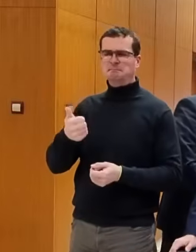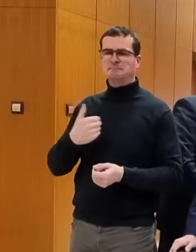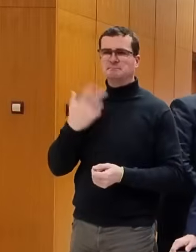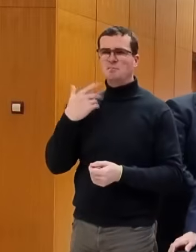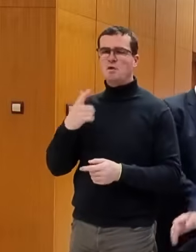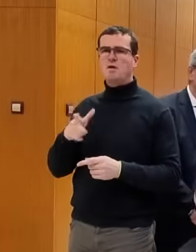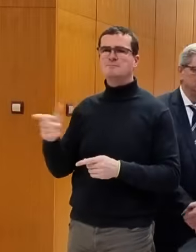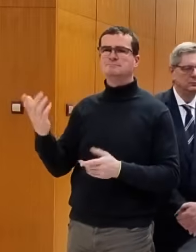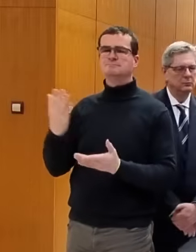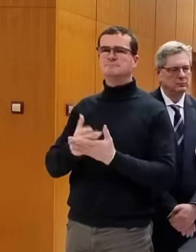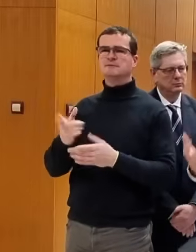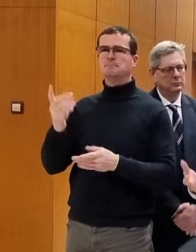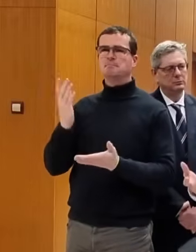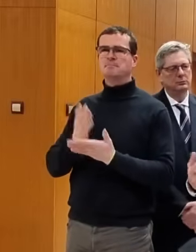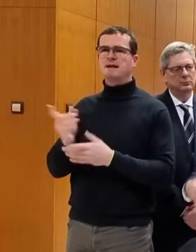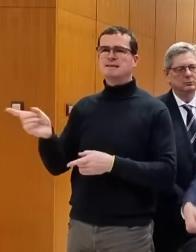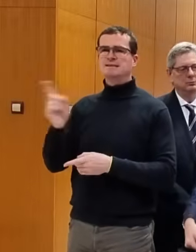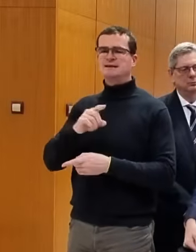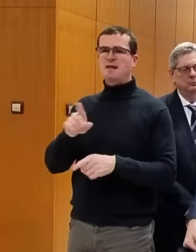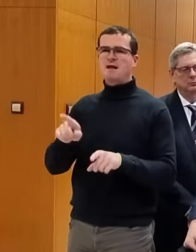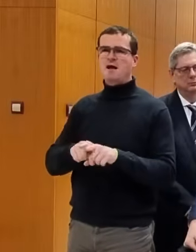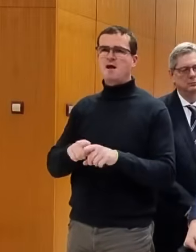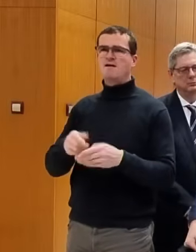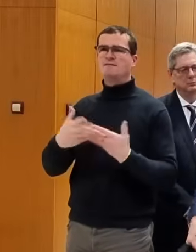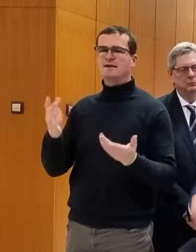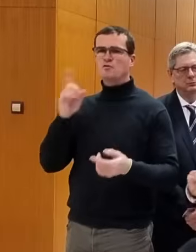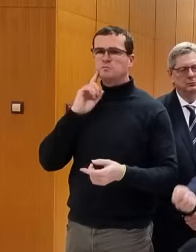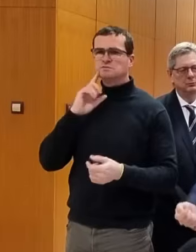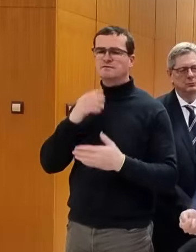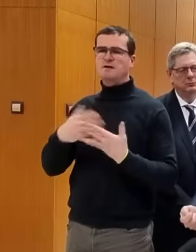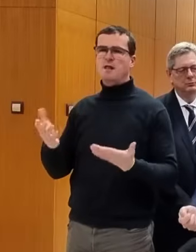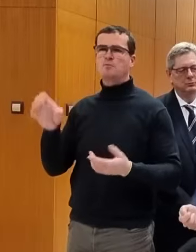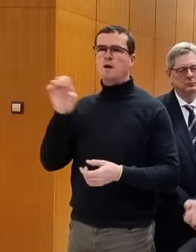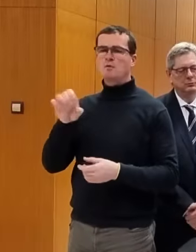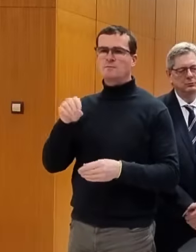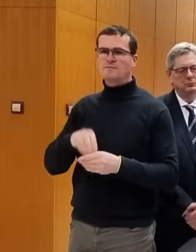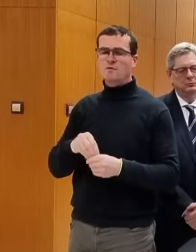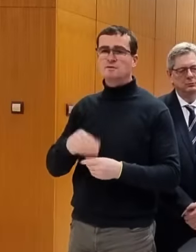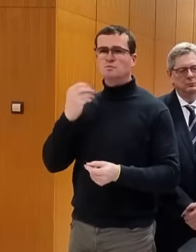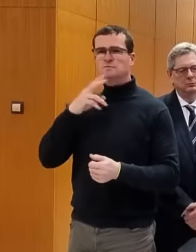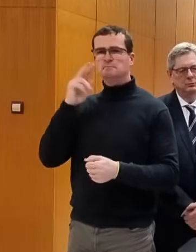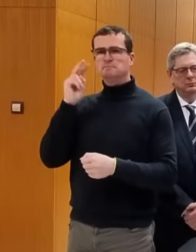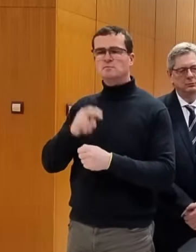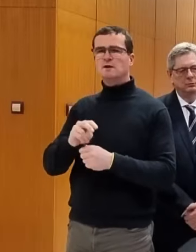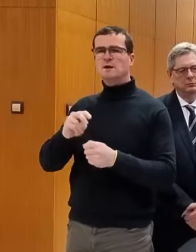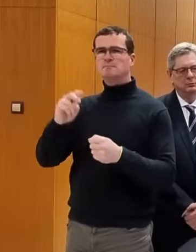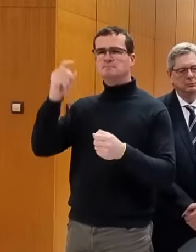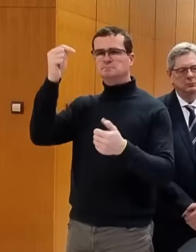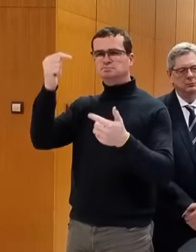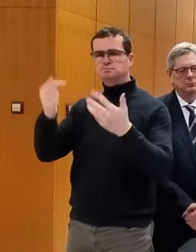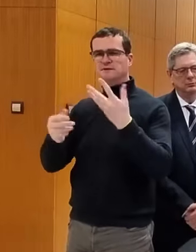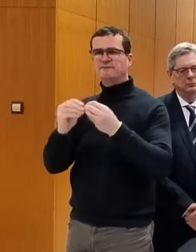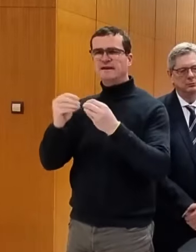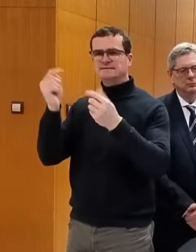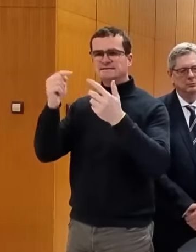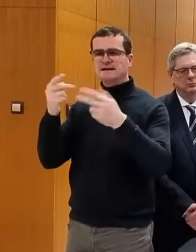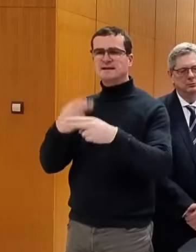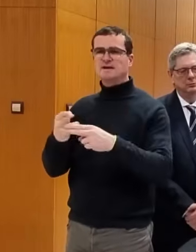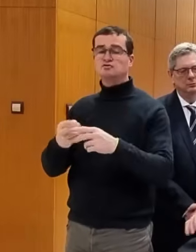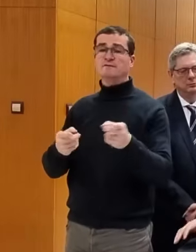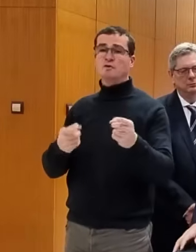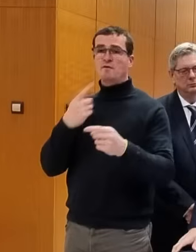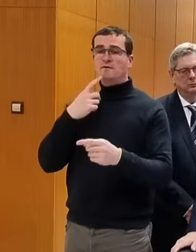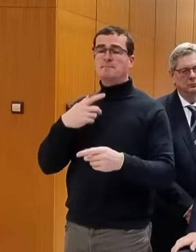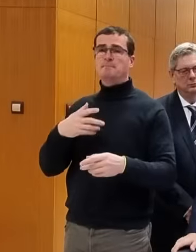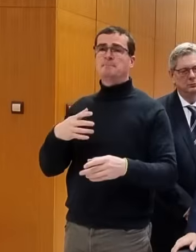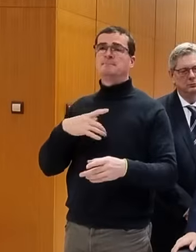nejaký dosah, či už na verejné obstarávanie alebo na európske fondy. Skúste si pozrieť ten prehľad tých kauz, ktorá z tých, ktorí vy hovoríte,